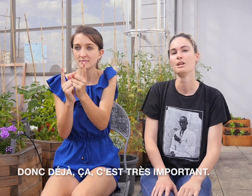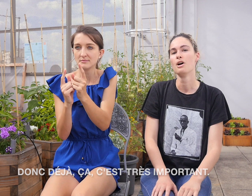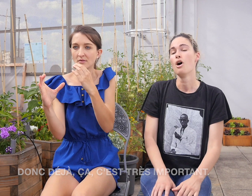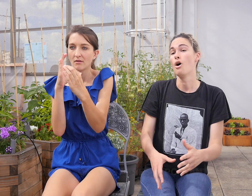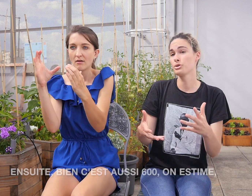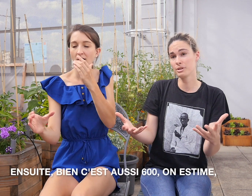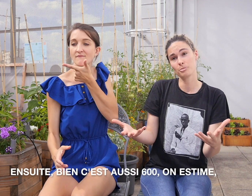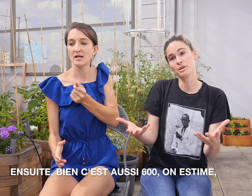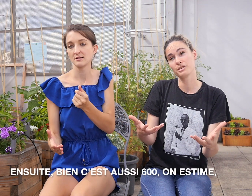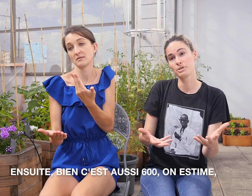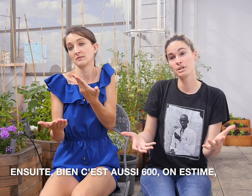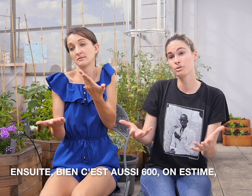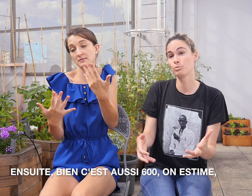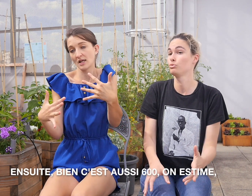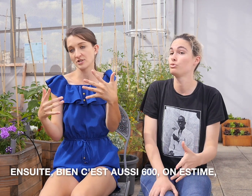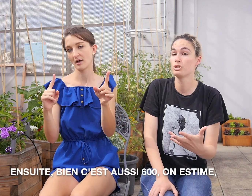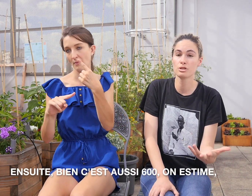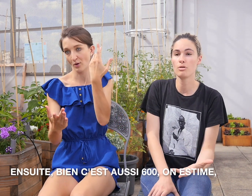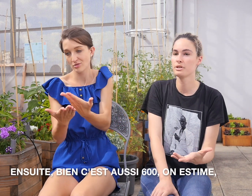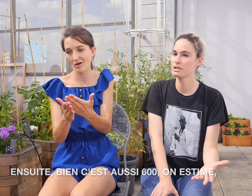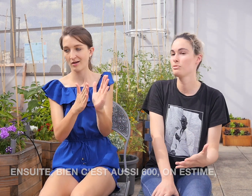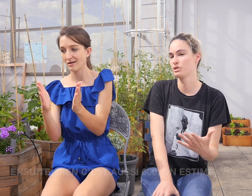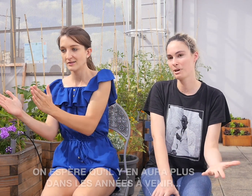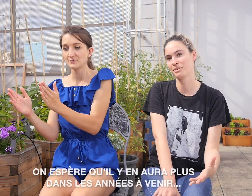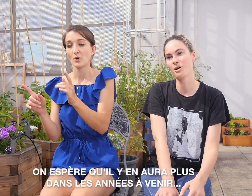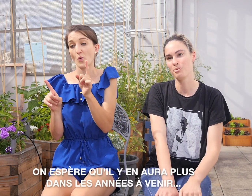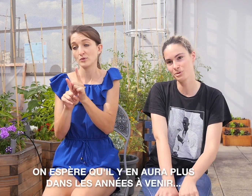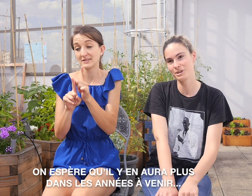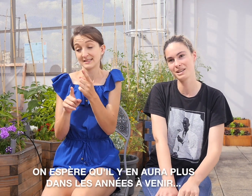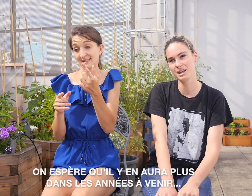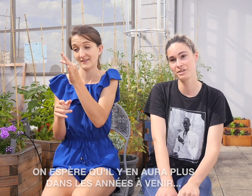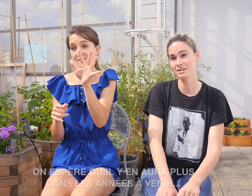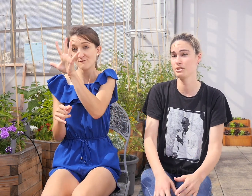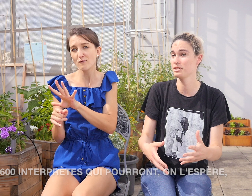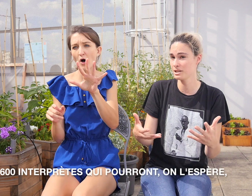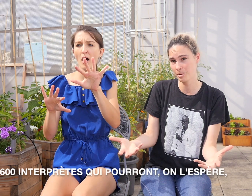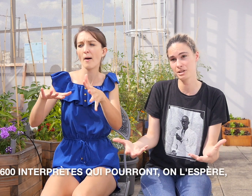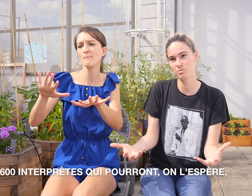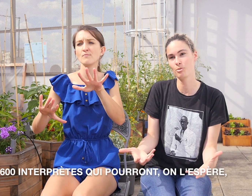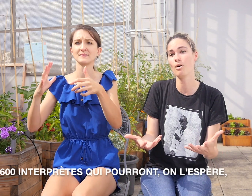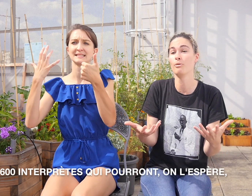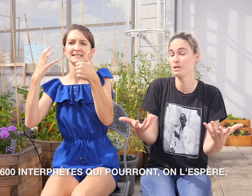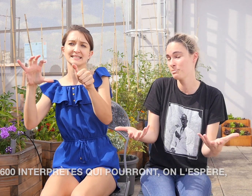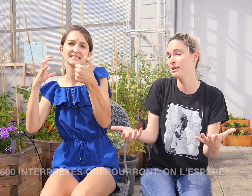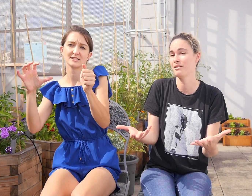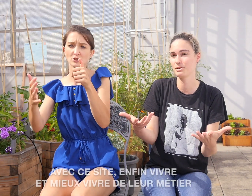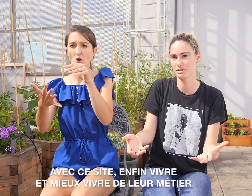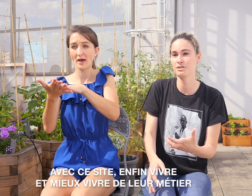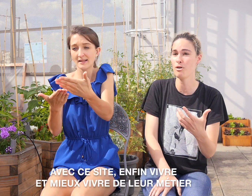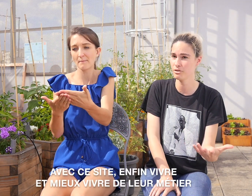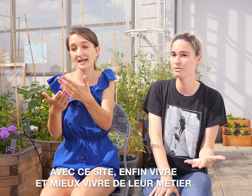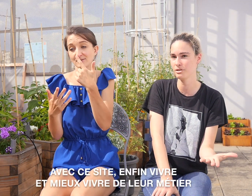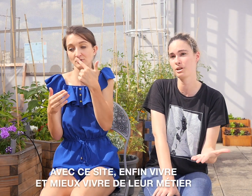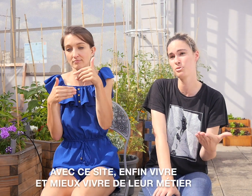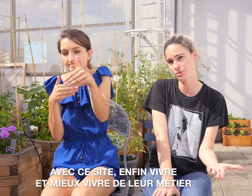important. Ensuite c'est aussi 600 on estime, on espère qu'il y en aura plus dans les années à venir, 600 interprètes qui pourront, on l'espère avec ce